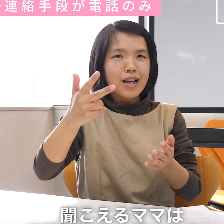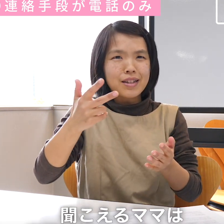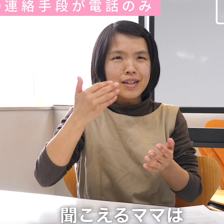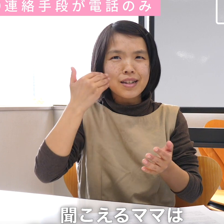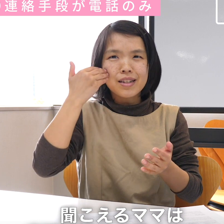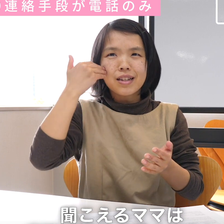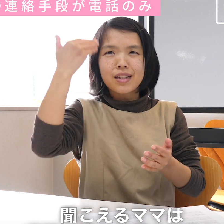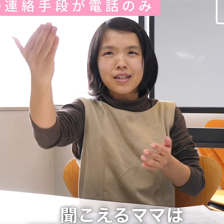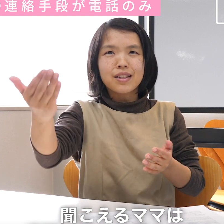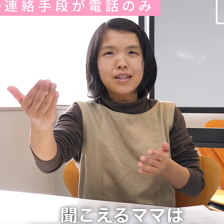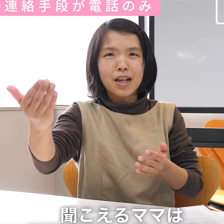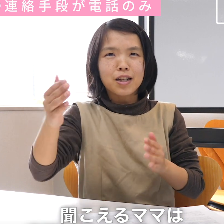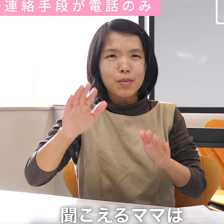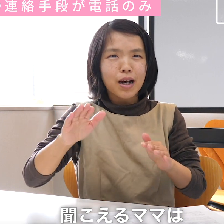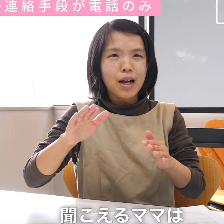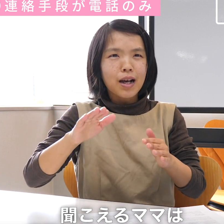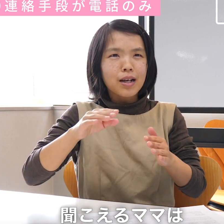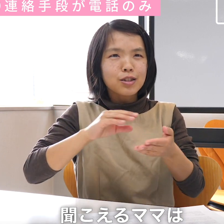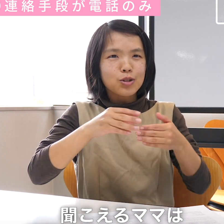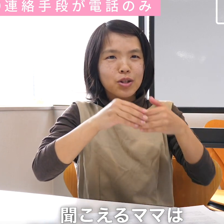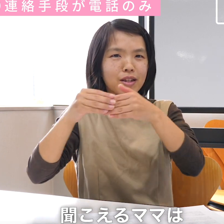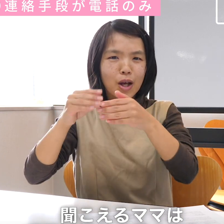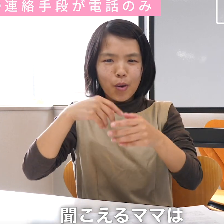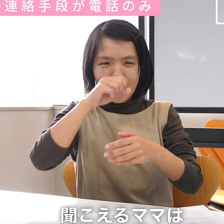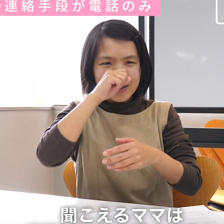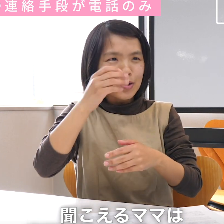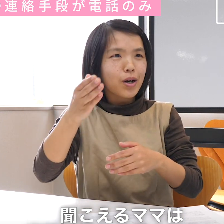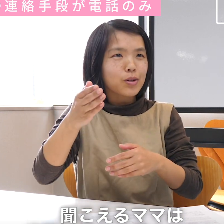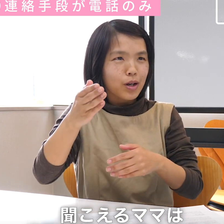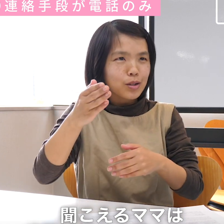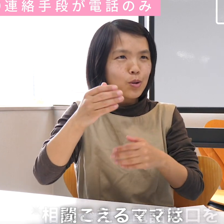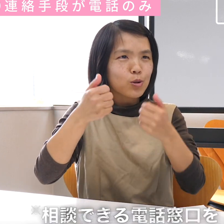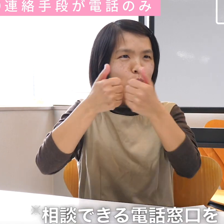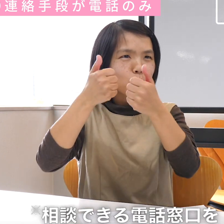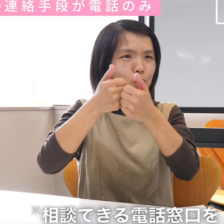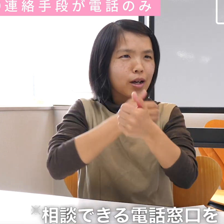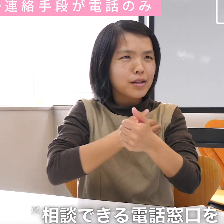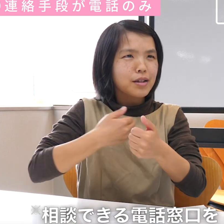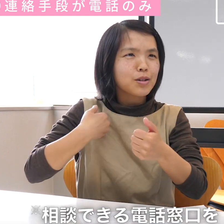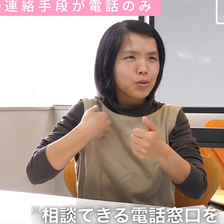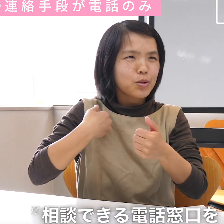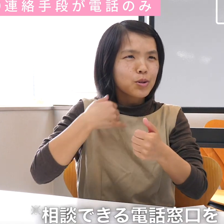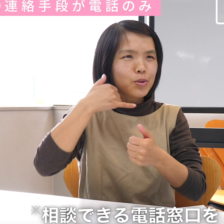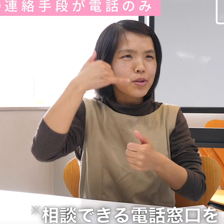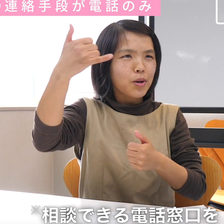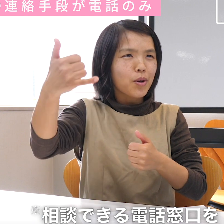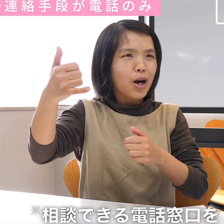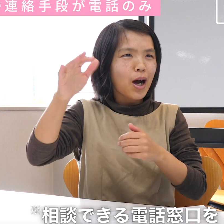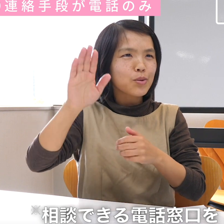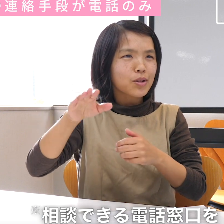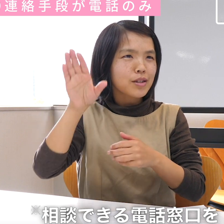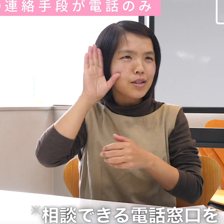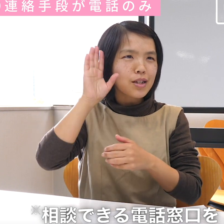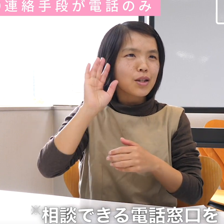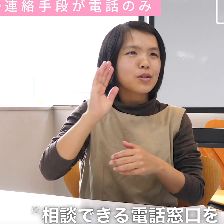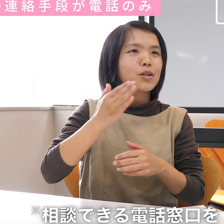に、聞いて今連れてった方がいいのかとか、そういうのを相談できる電話があるって聞いたんですけ